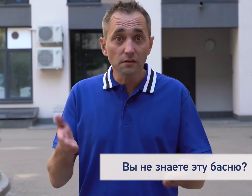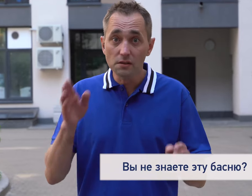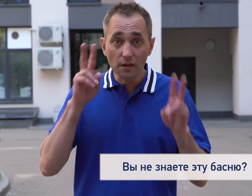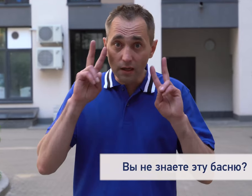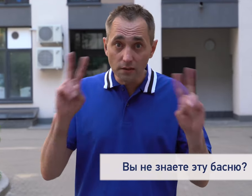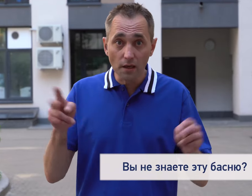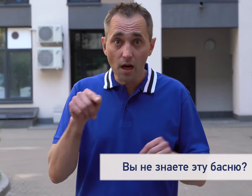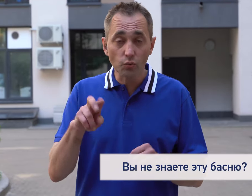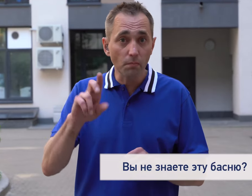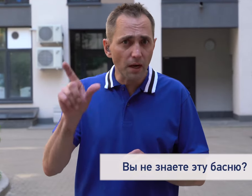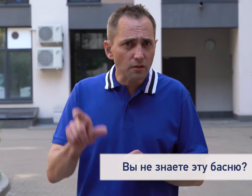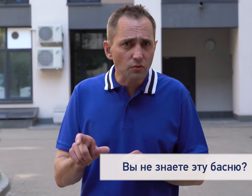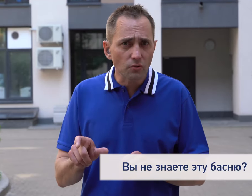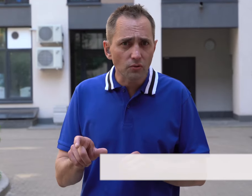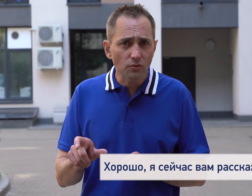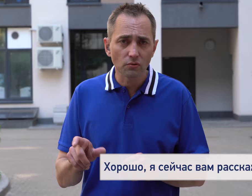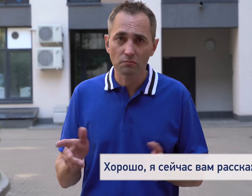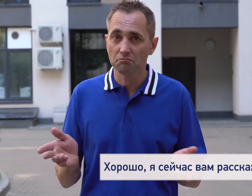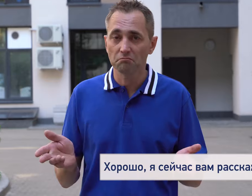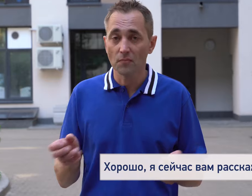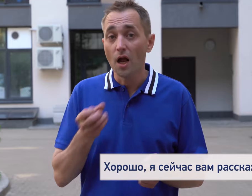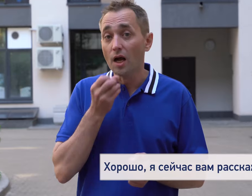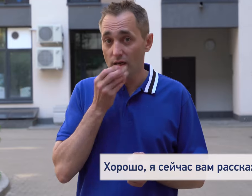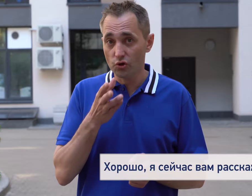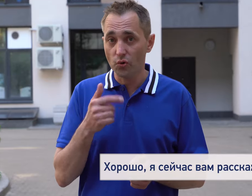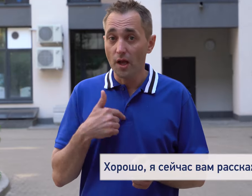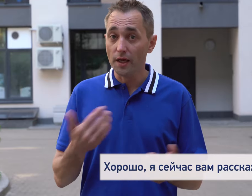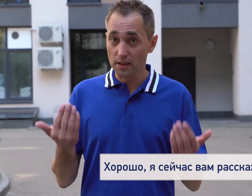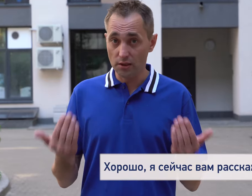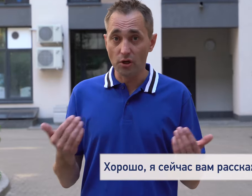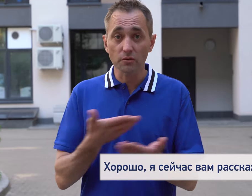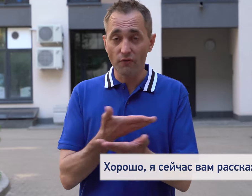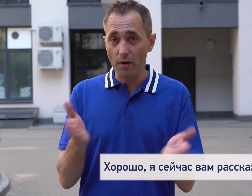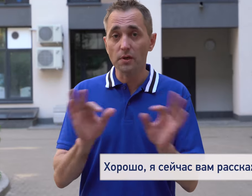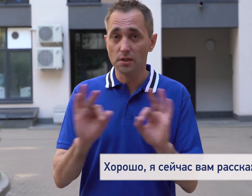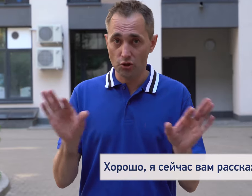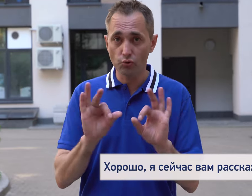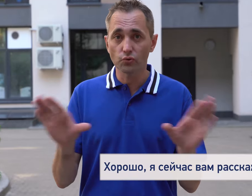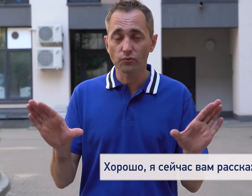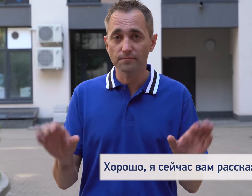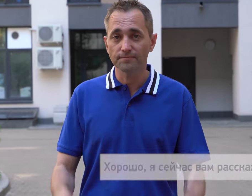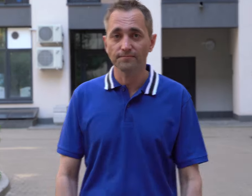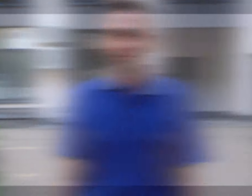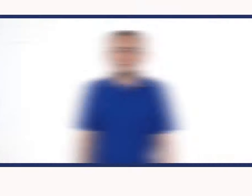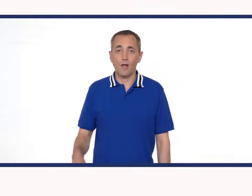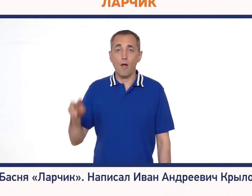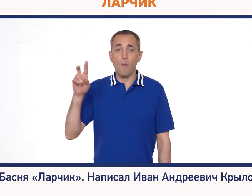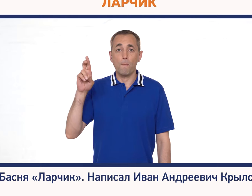Вы не знаете эту басню? Хорошо, я сейчас вам расскажу.